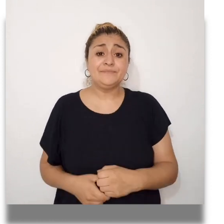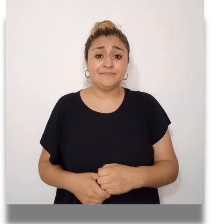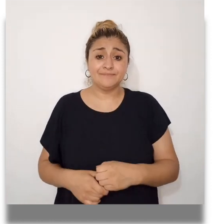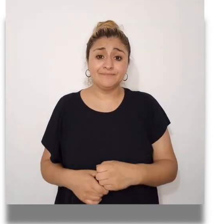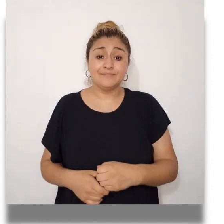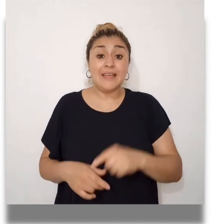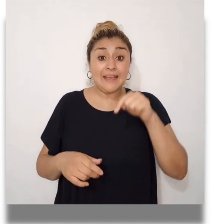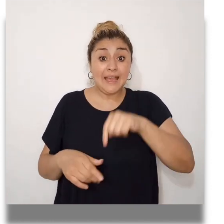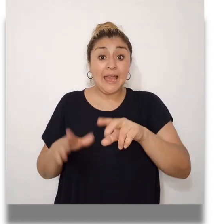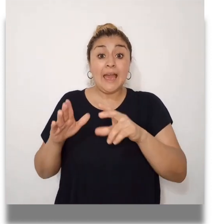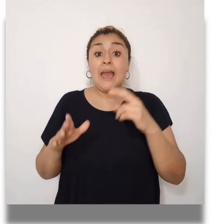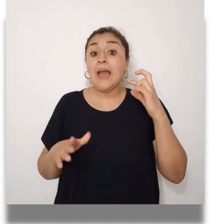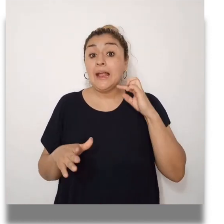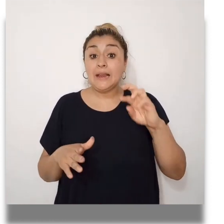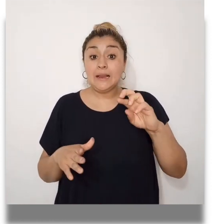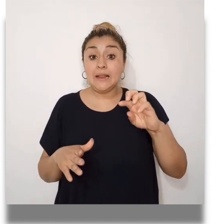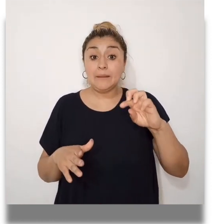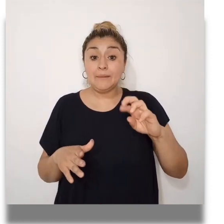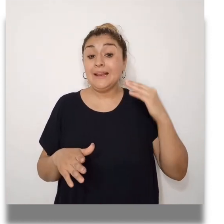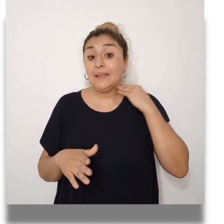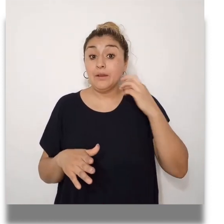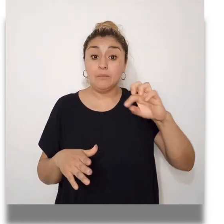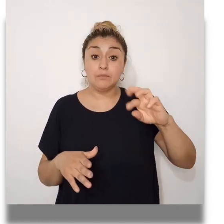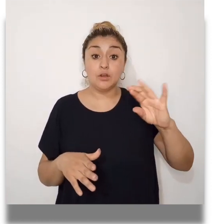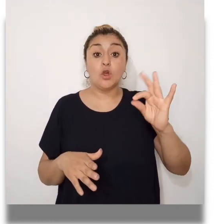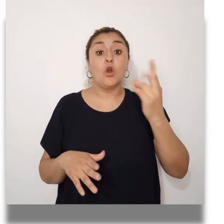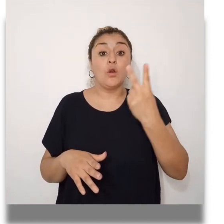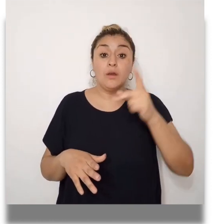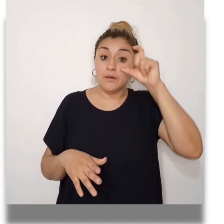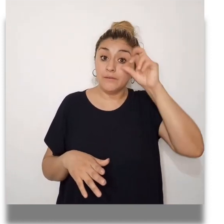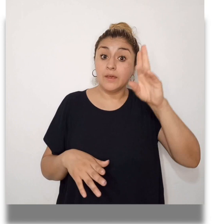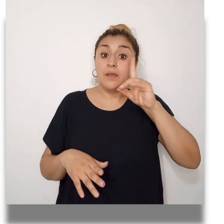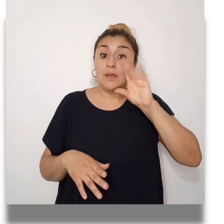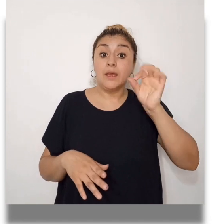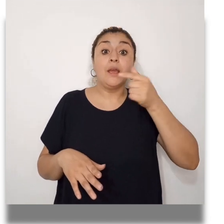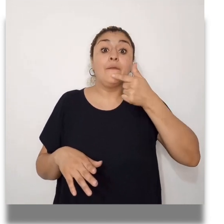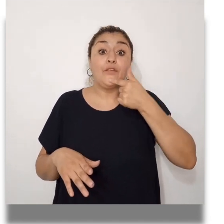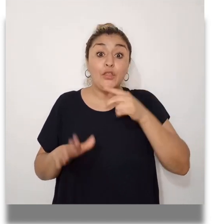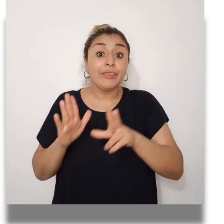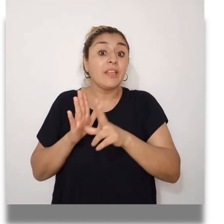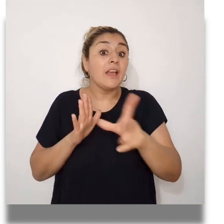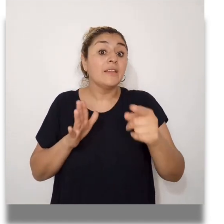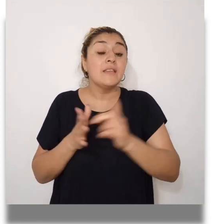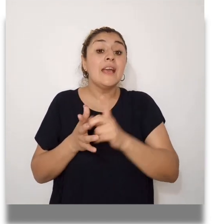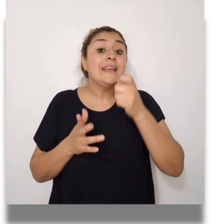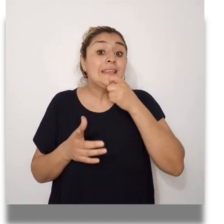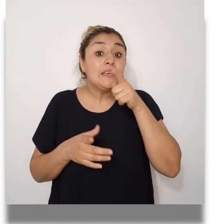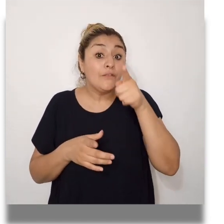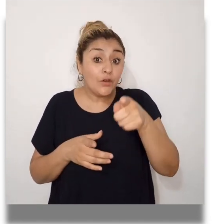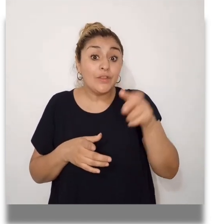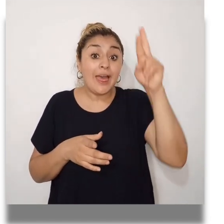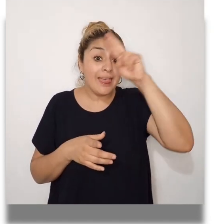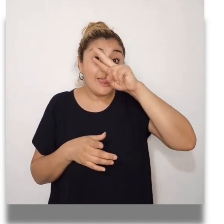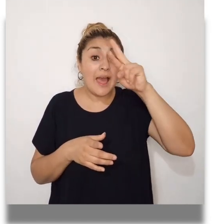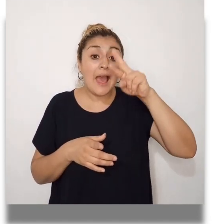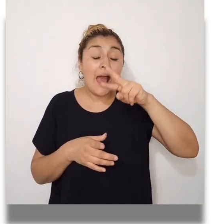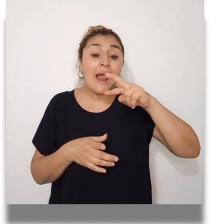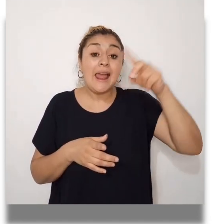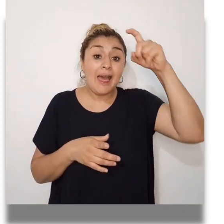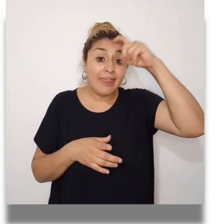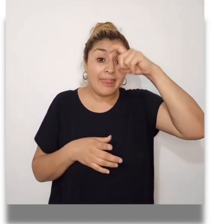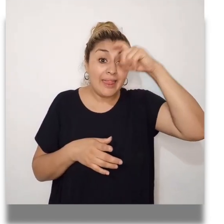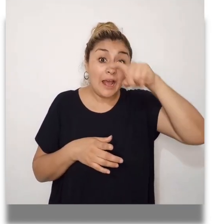El proverbio dice. Si tu appelles la sagesse, si llamas a la sabiduría, si tu élèves ta voix à